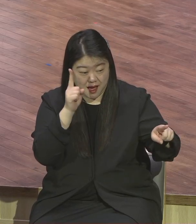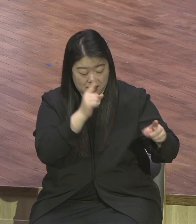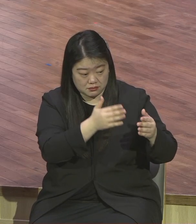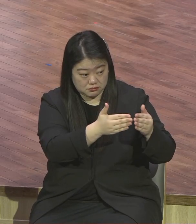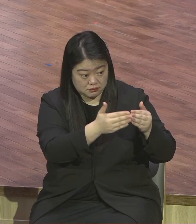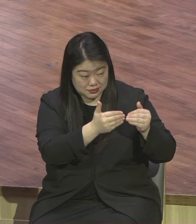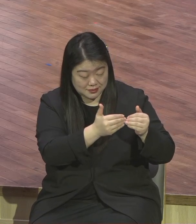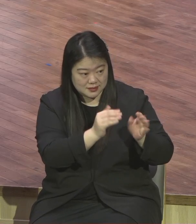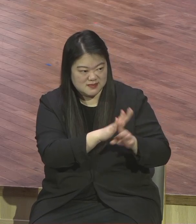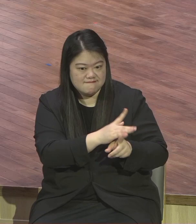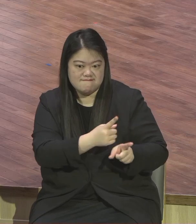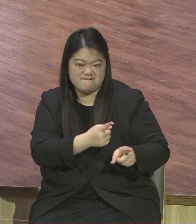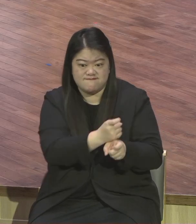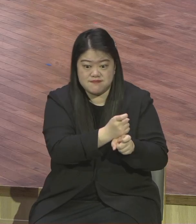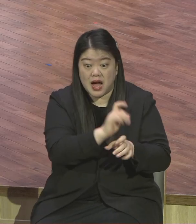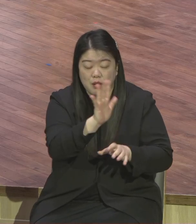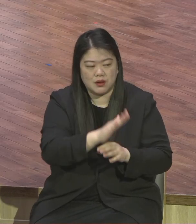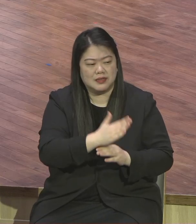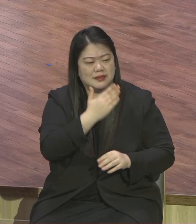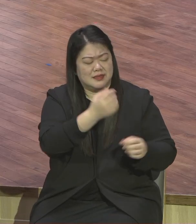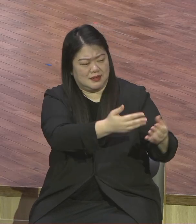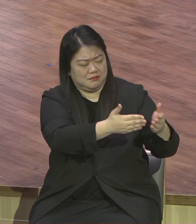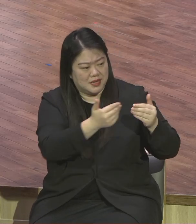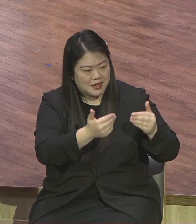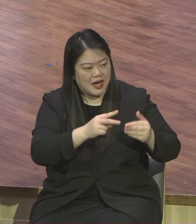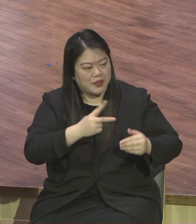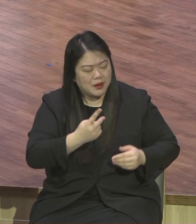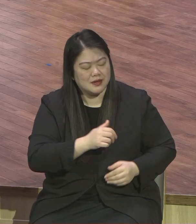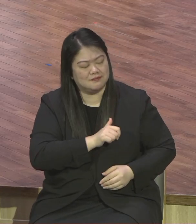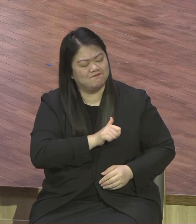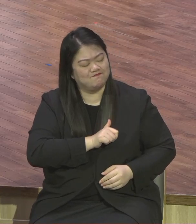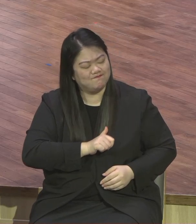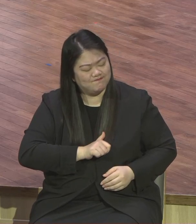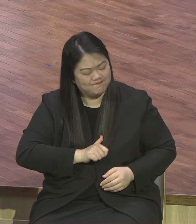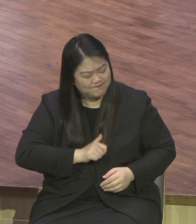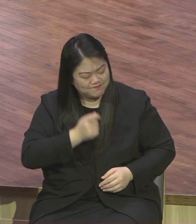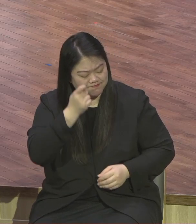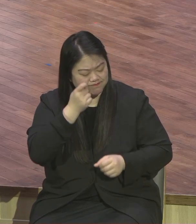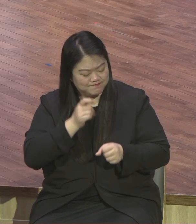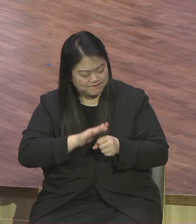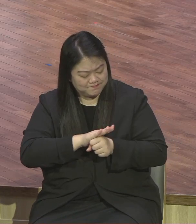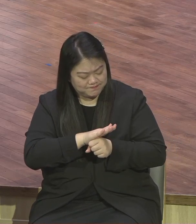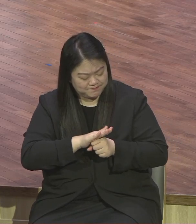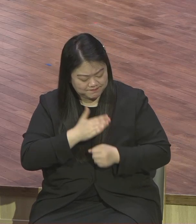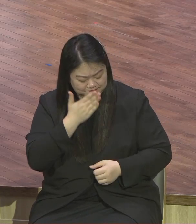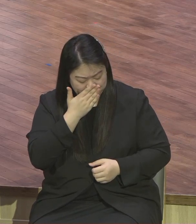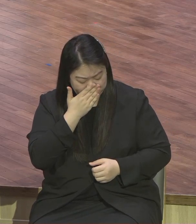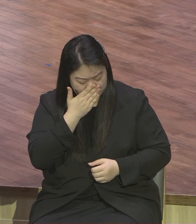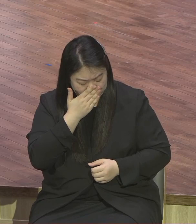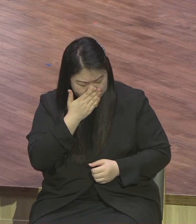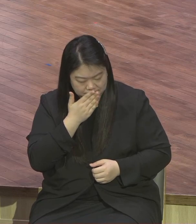말고 선으로 악을 이기라. 무슨 말이죠? 알아들었어요? 선으로 악을 이겨.